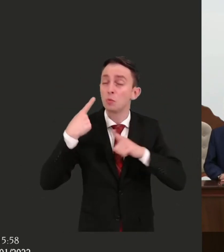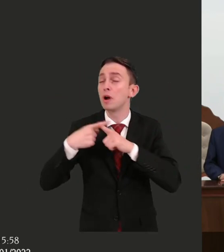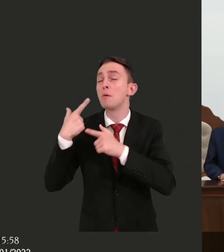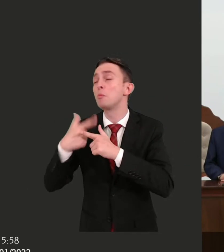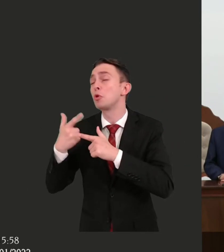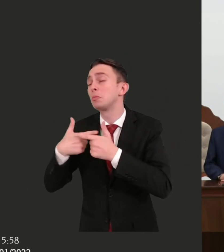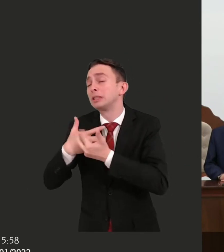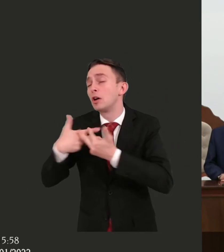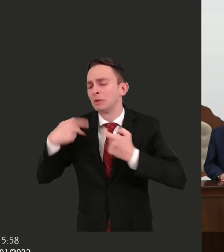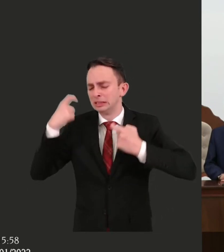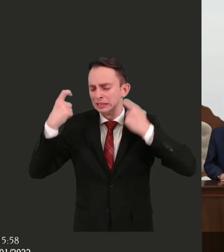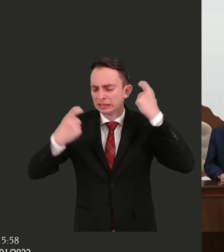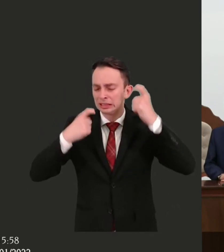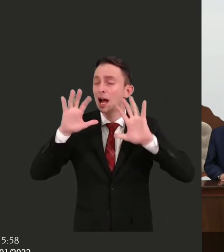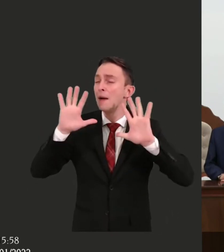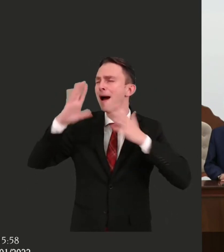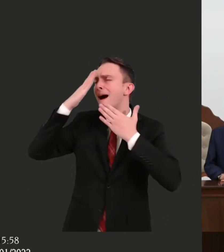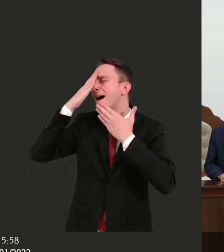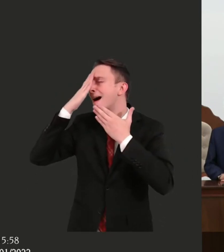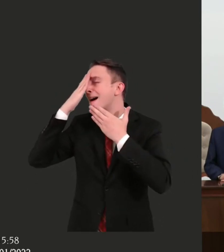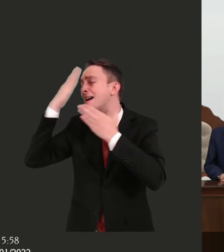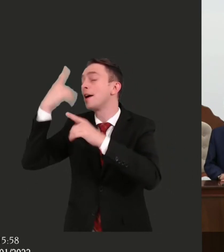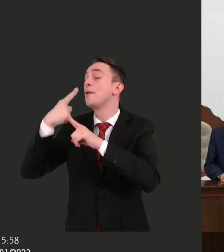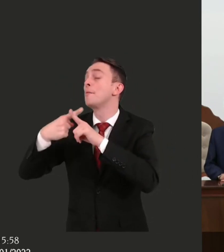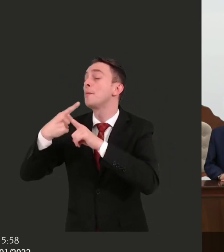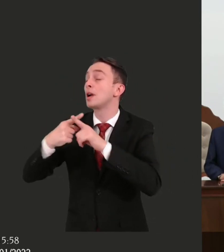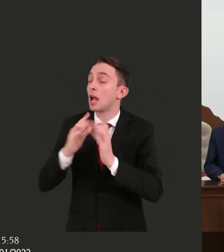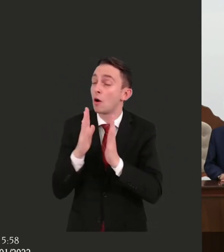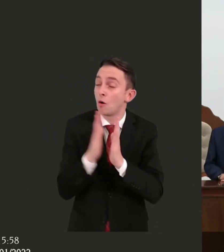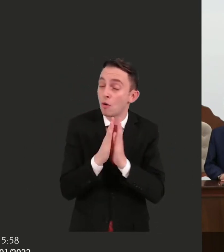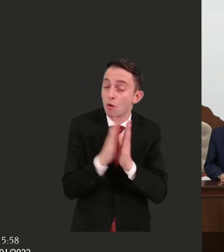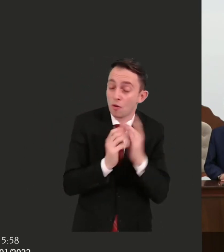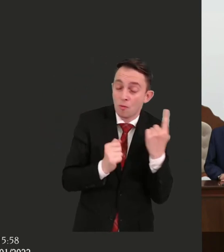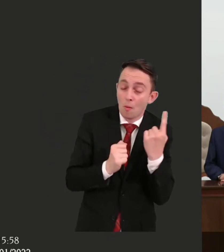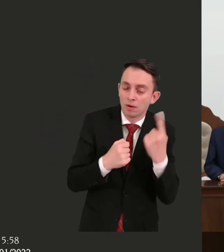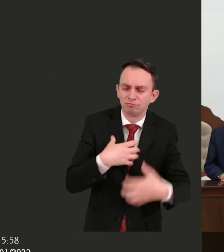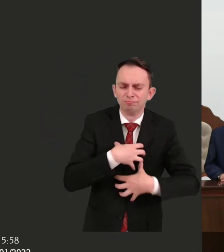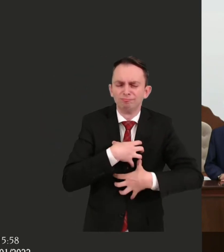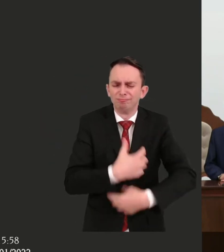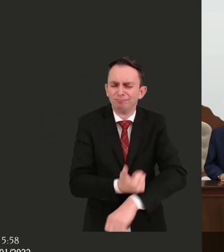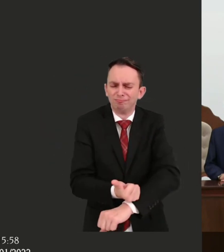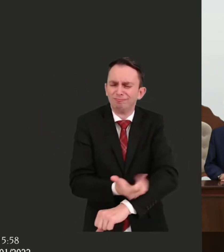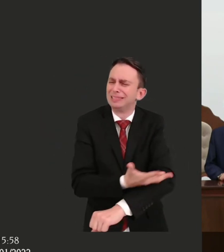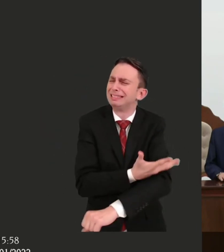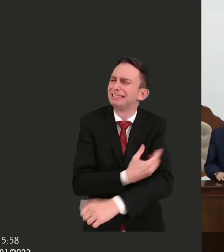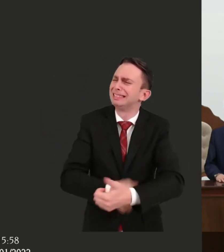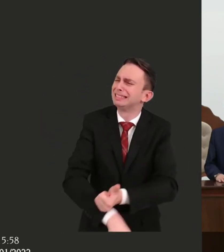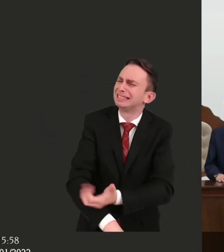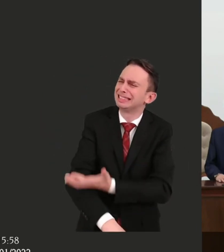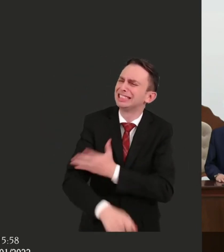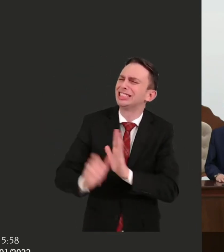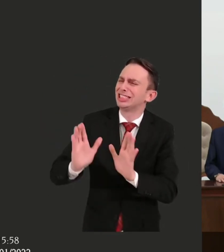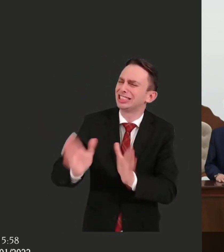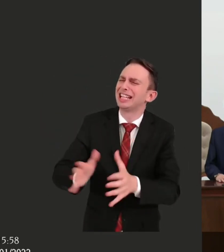Senhor, porque já na primeira oração sentimos a tua presença. Te damos graças maiormente, Senhor,